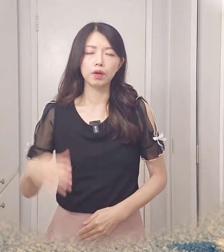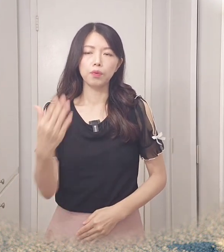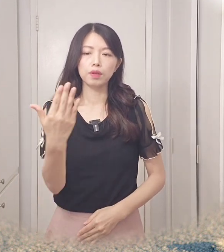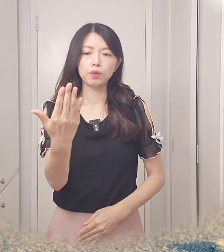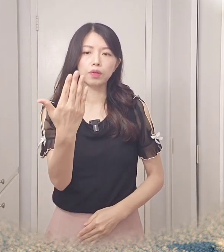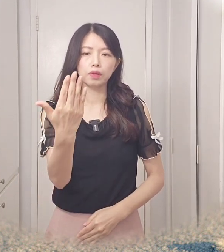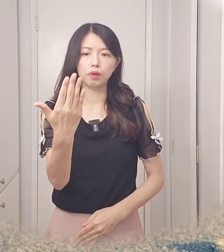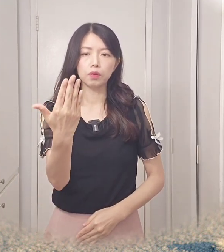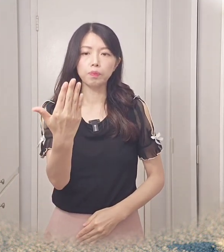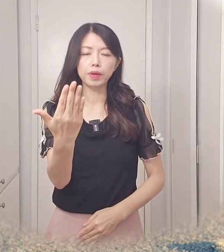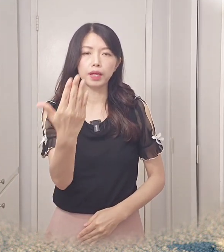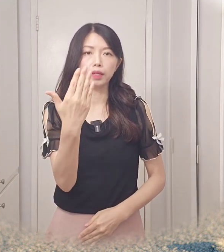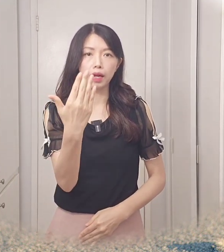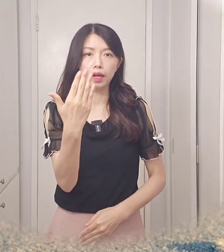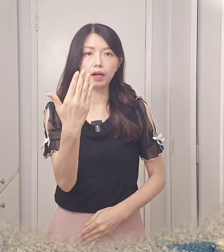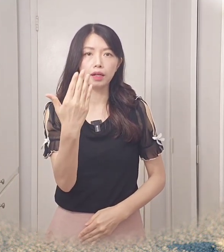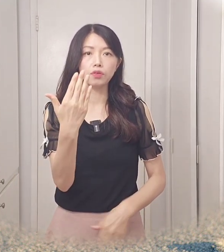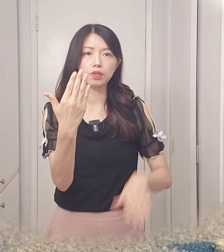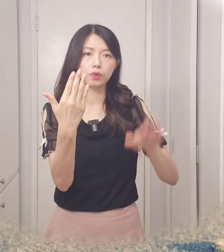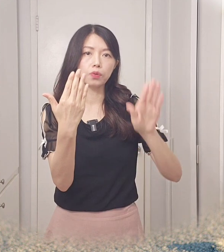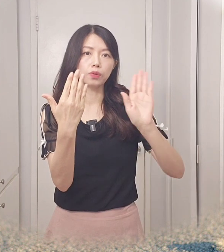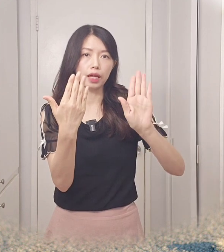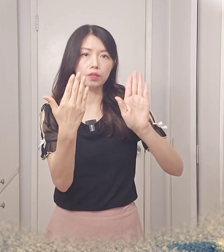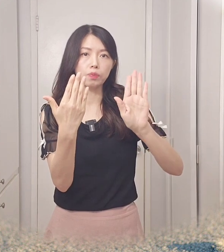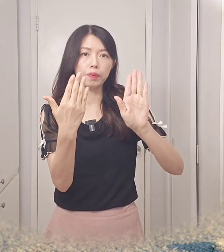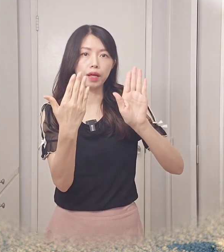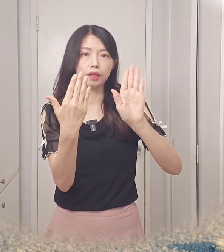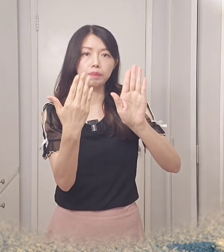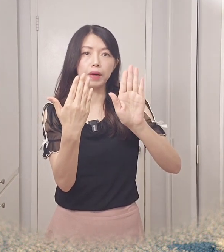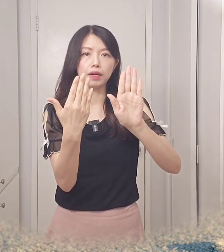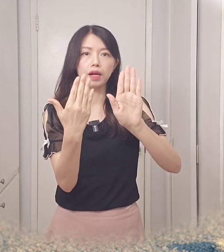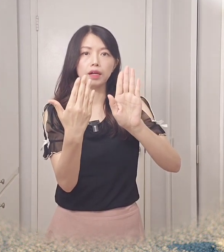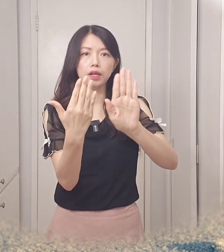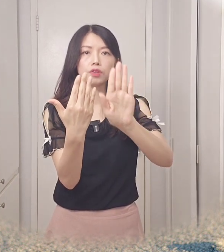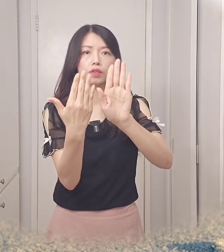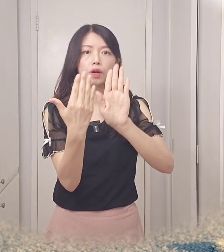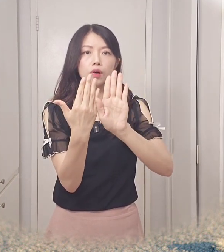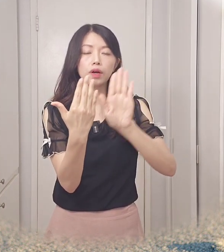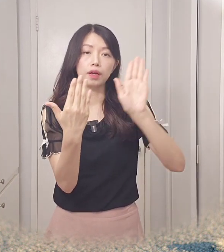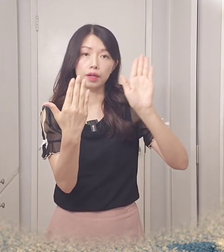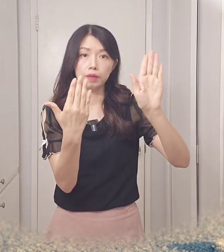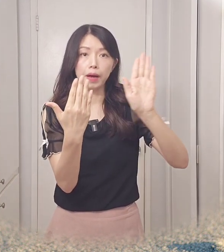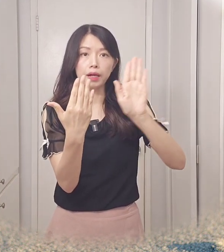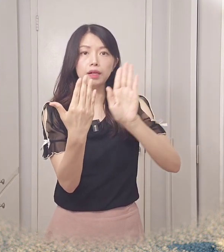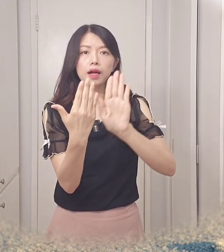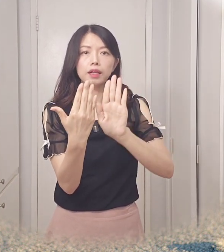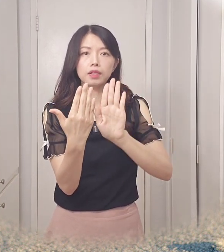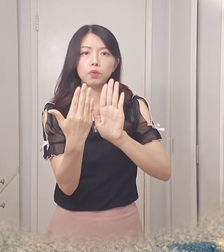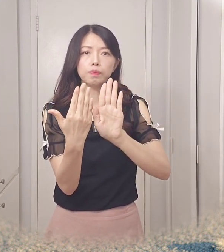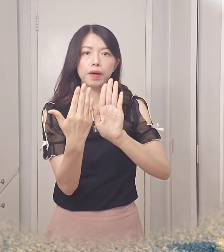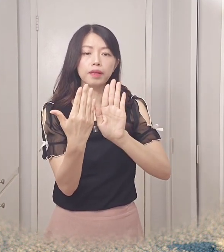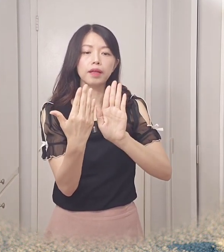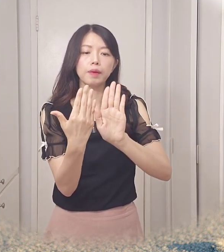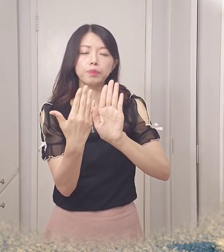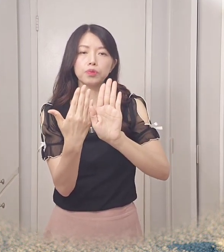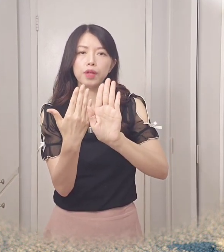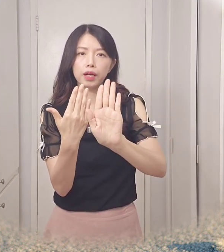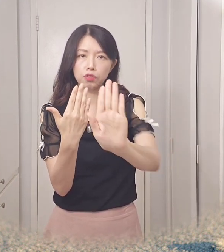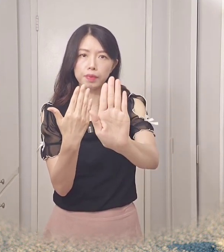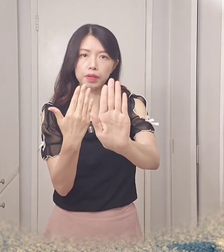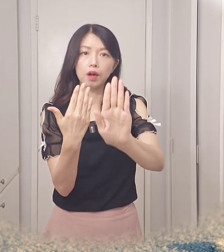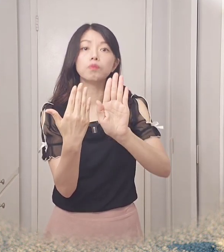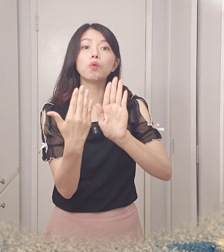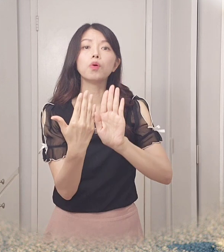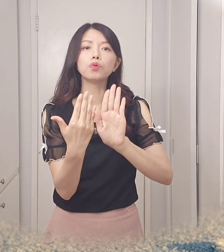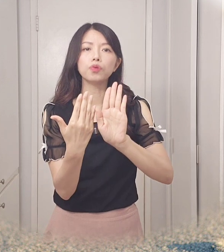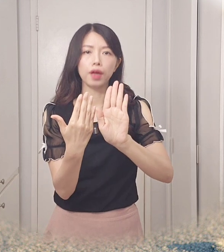수어는 왼손은 이렇게 손바닥이 나를 향하게 해주시고 다른 손바닥은 밖을 향하게 해주셔서 이 밖을 향한 이 손만 앞으로